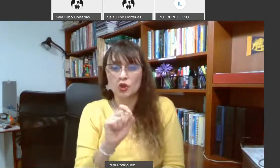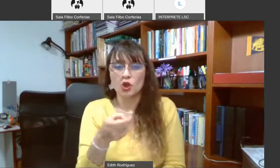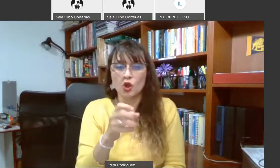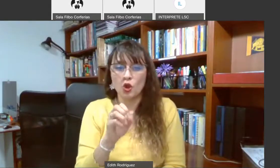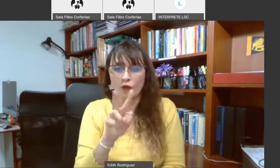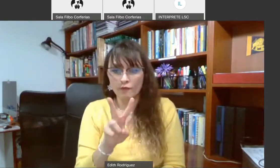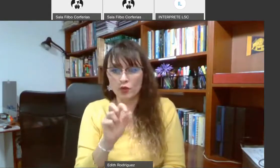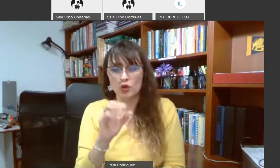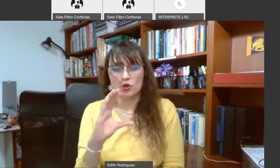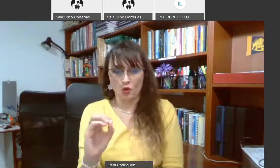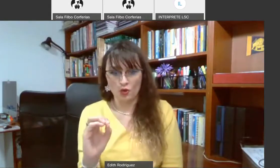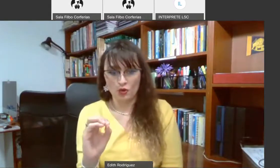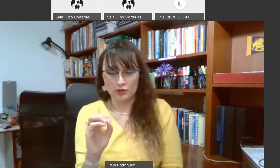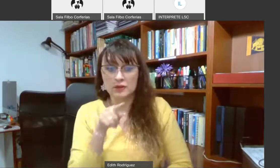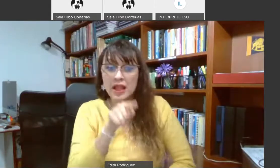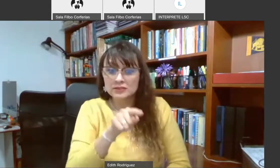es